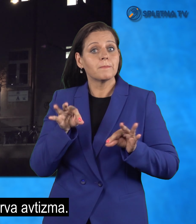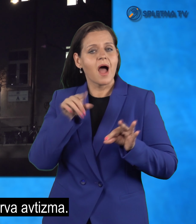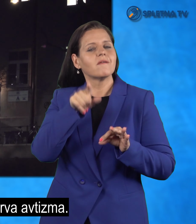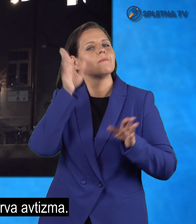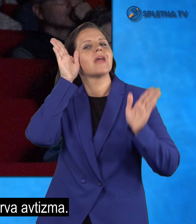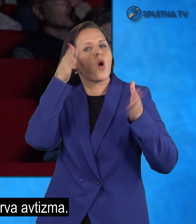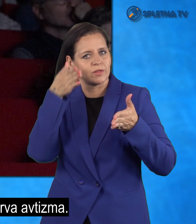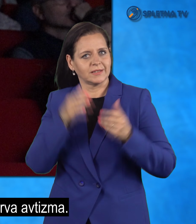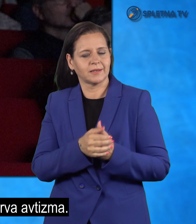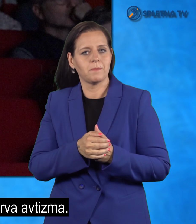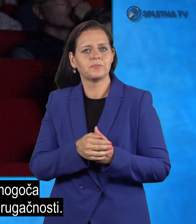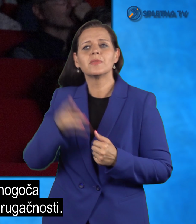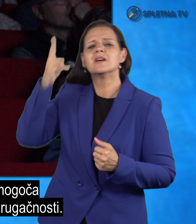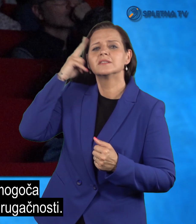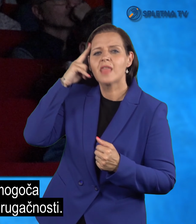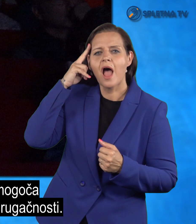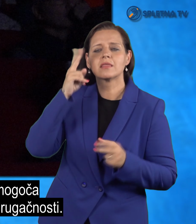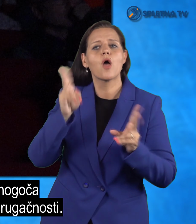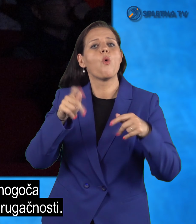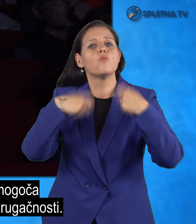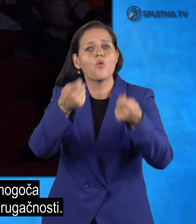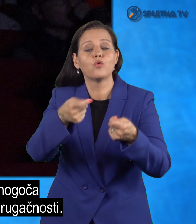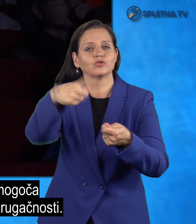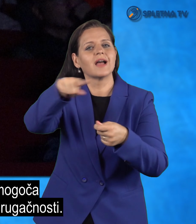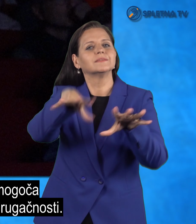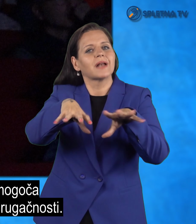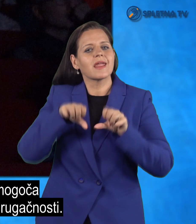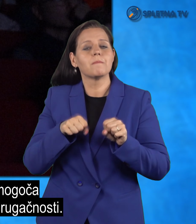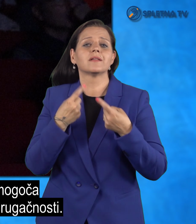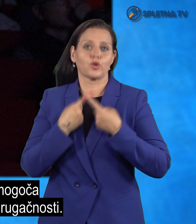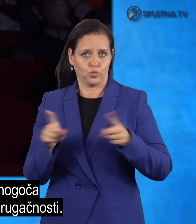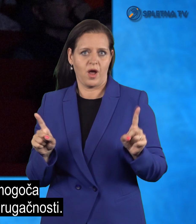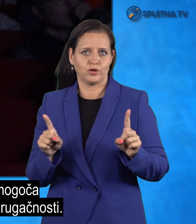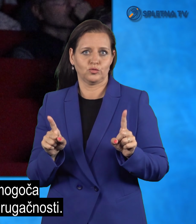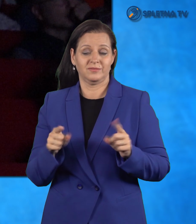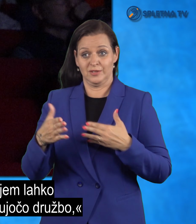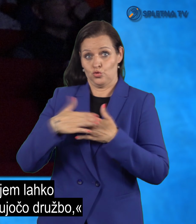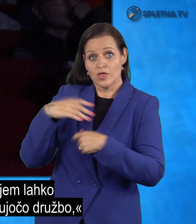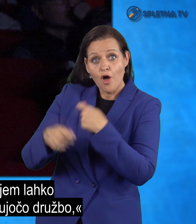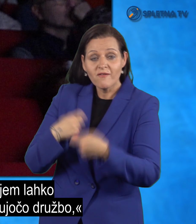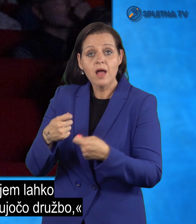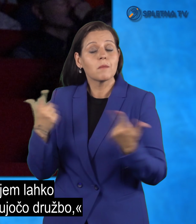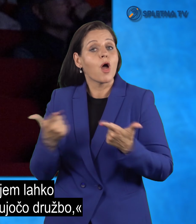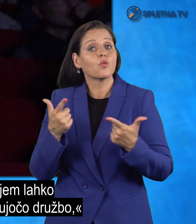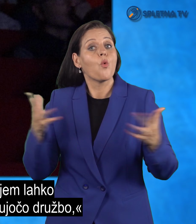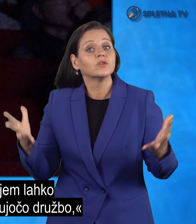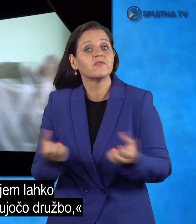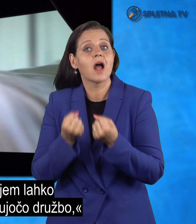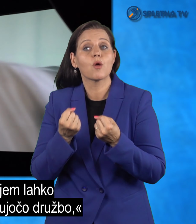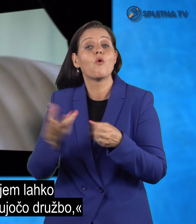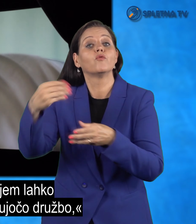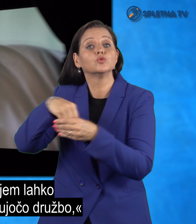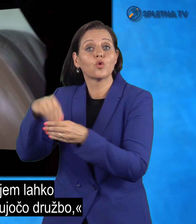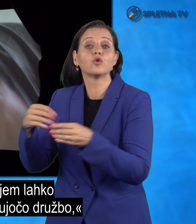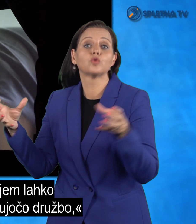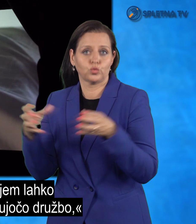barva avtizma. Znanje omogoča sprejemanje drugačnosti. S sodelovanjem lahko ustvarjamo